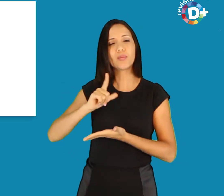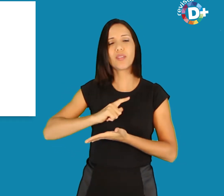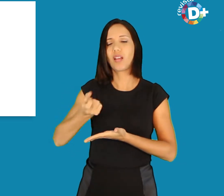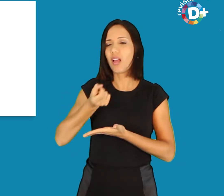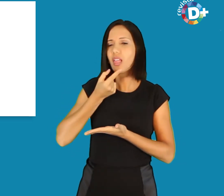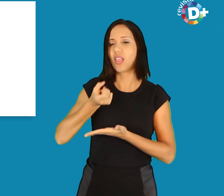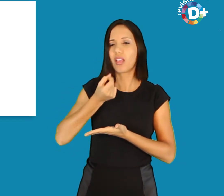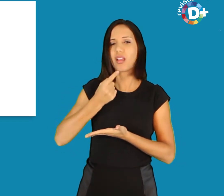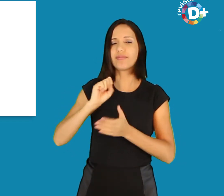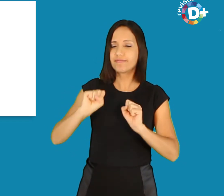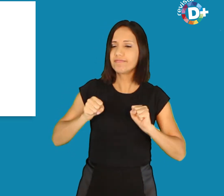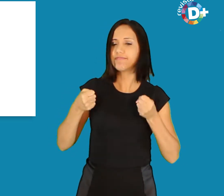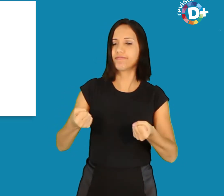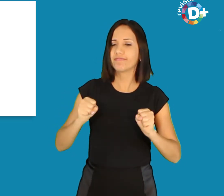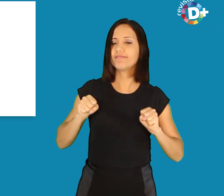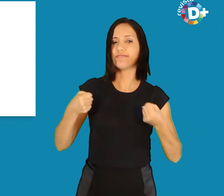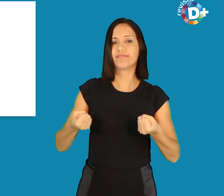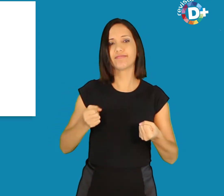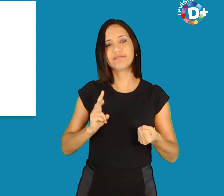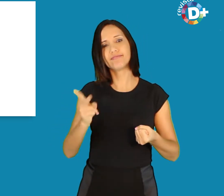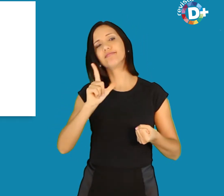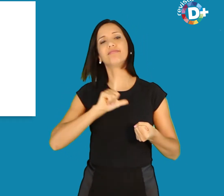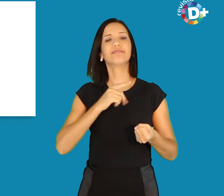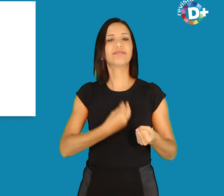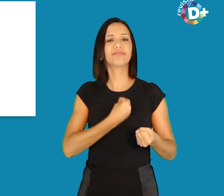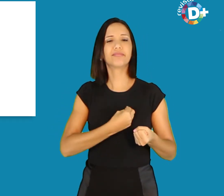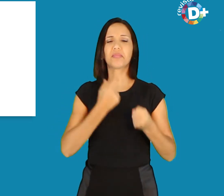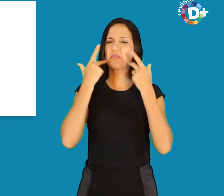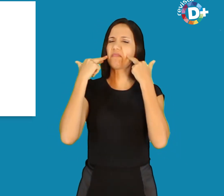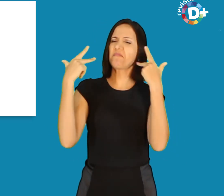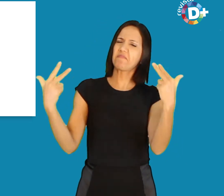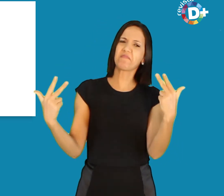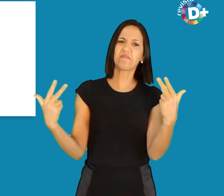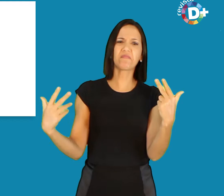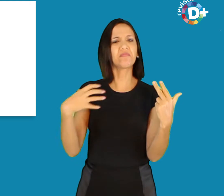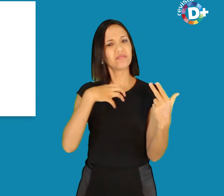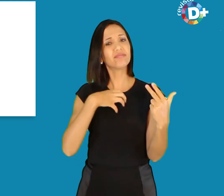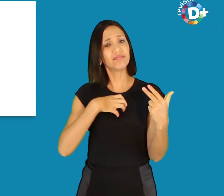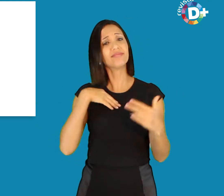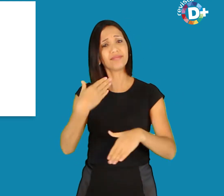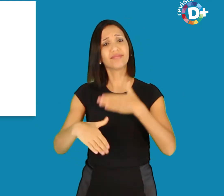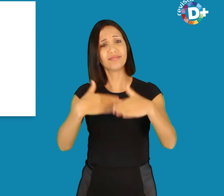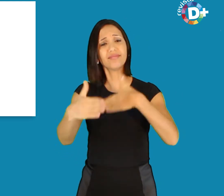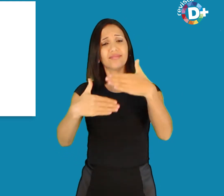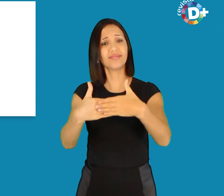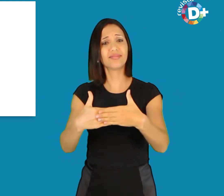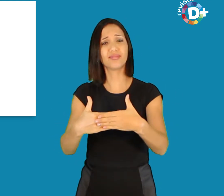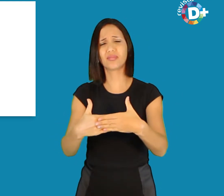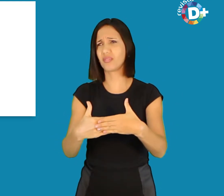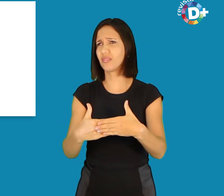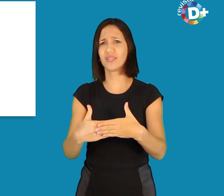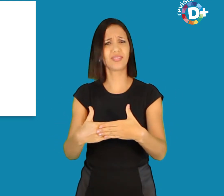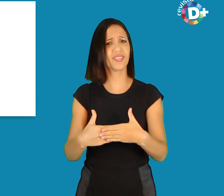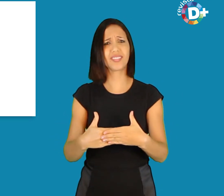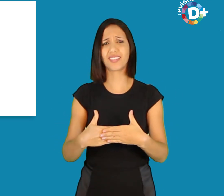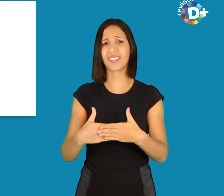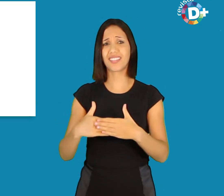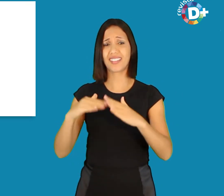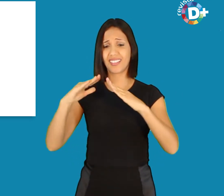nós vamos ao cinema jantar fora visitar os filhos e os netos hoje ela usa cadeira de rodas mas ainda